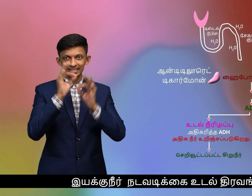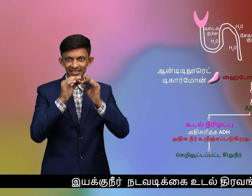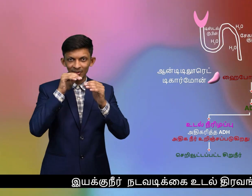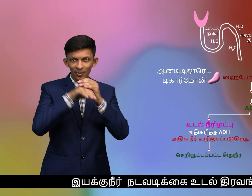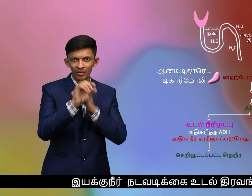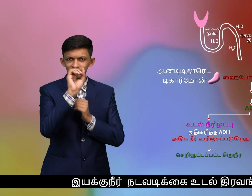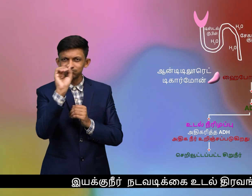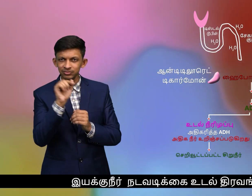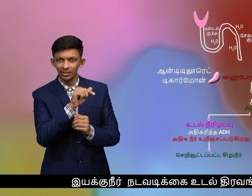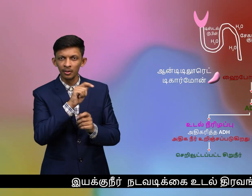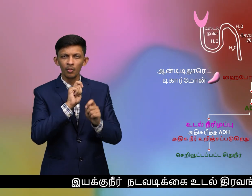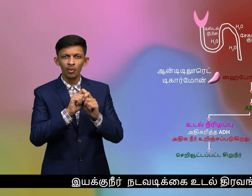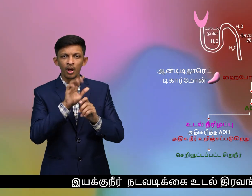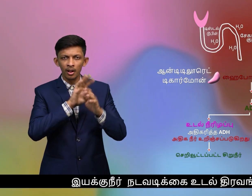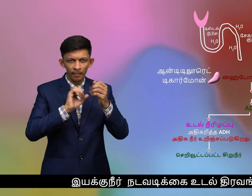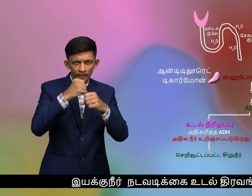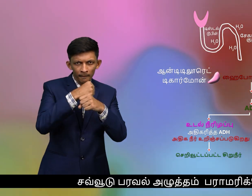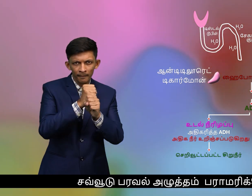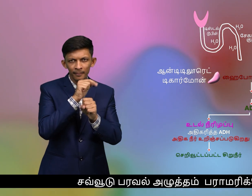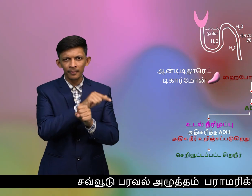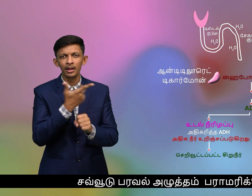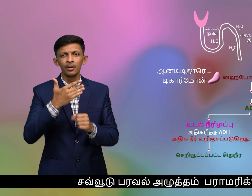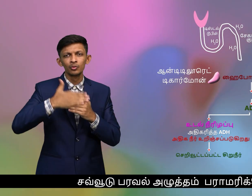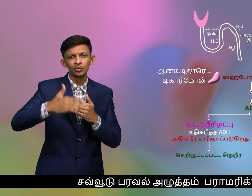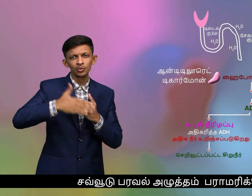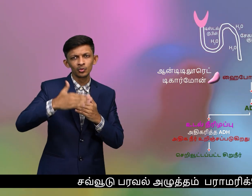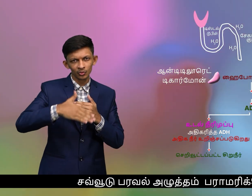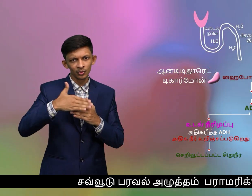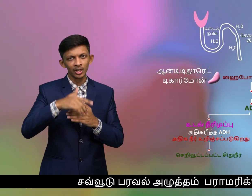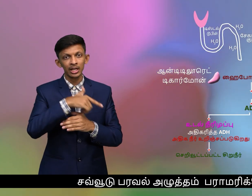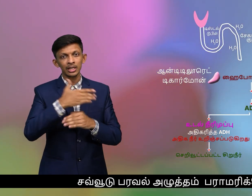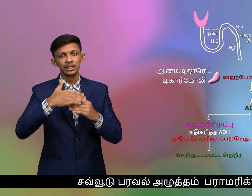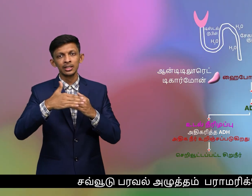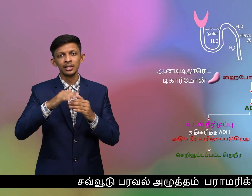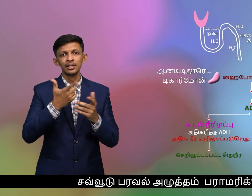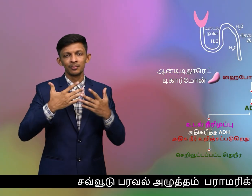இயக்குநீர் நடவடிக்கை உடல் திரவங்களில் சவ்வுடு பரவல் அழுத்தம் பராமரிக்கிறது.